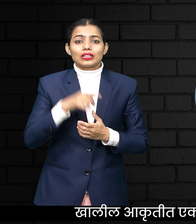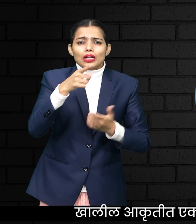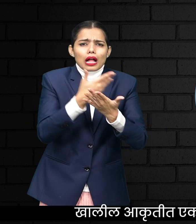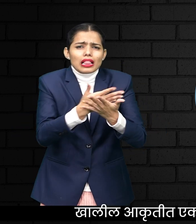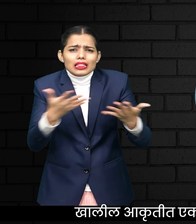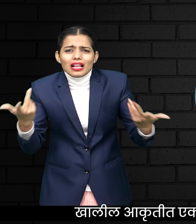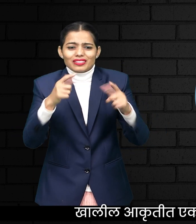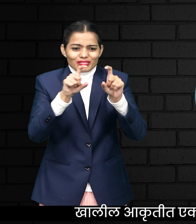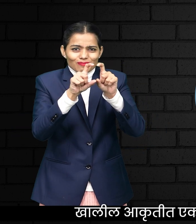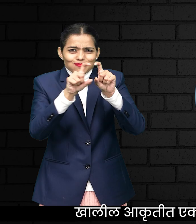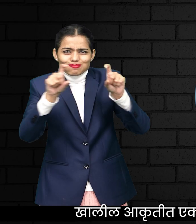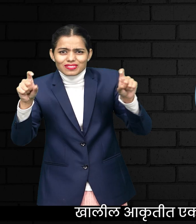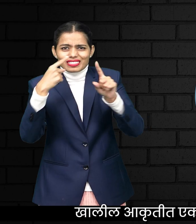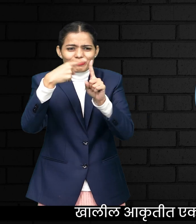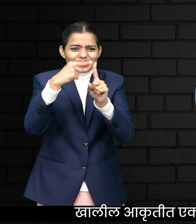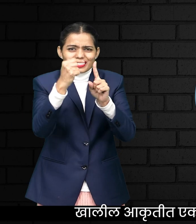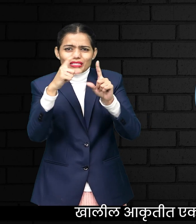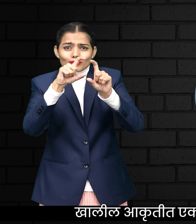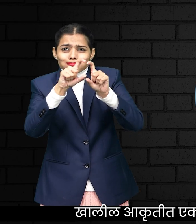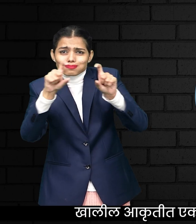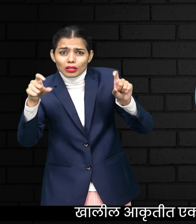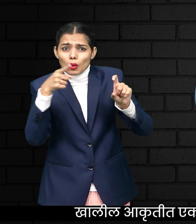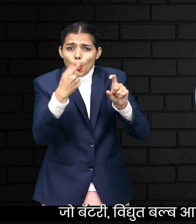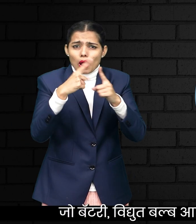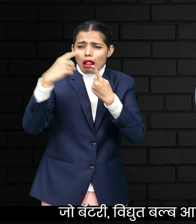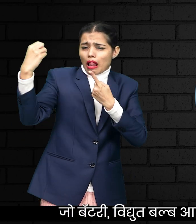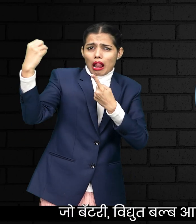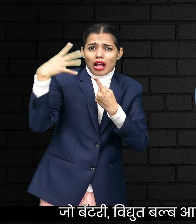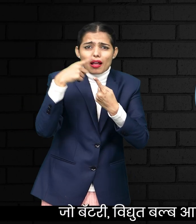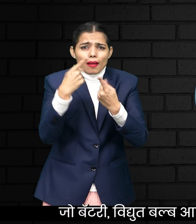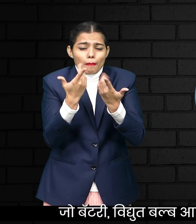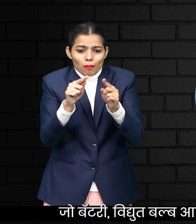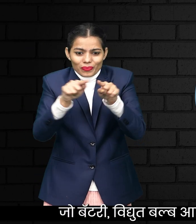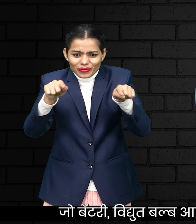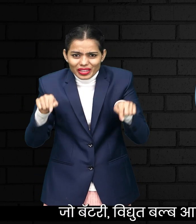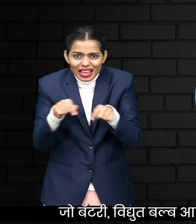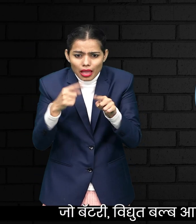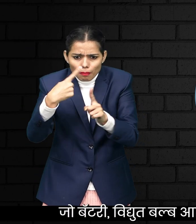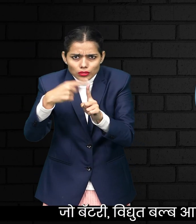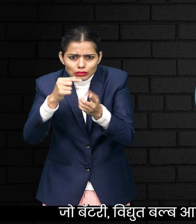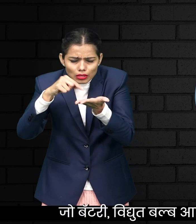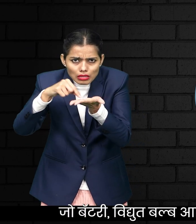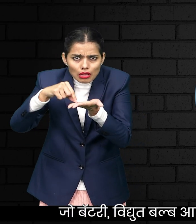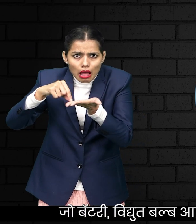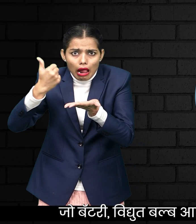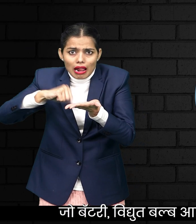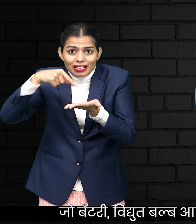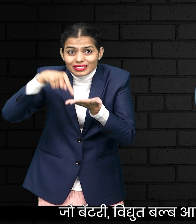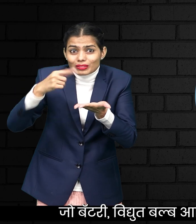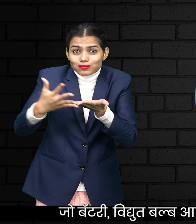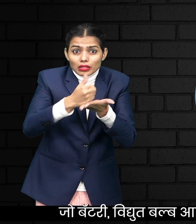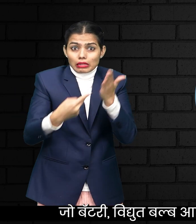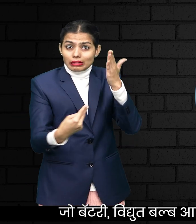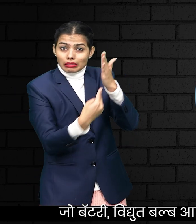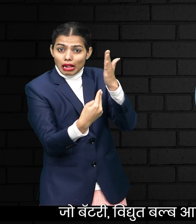खालील आकृतीत एक साधा विद्युत परिपथ दर्शविला आहे, जो बॅटरी, विद्युत बल्ब आणि स्विच यांचा समावेश असलेला आहे.